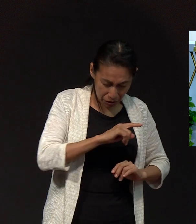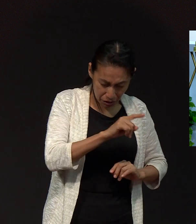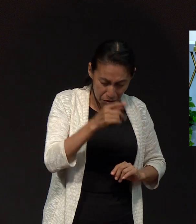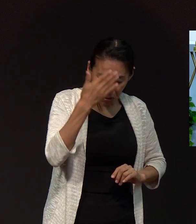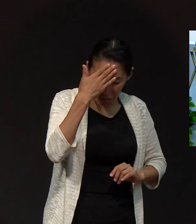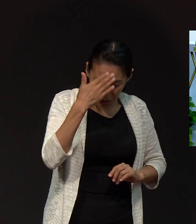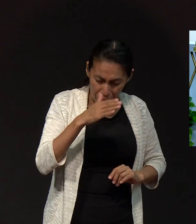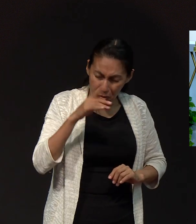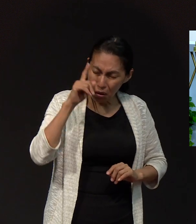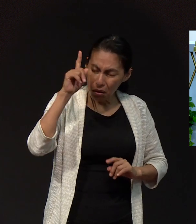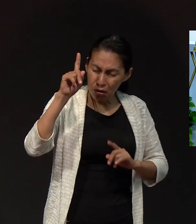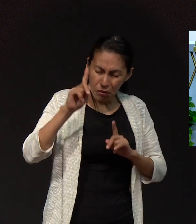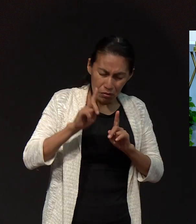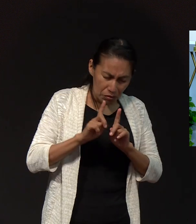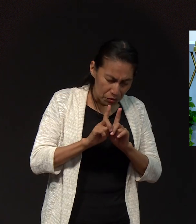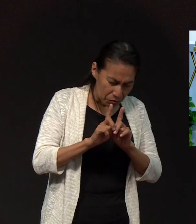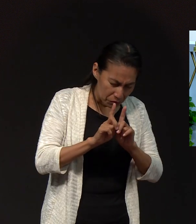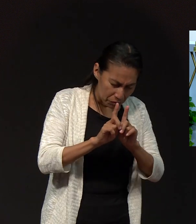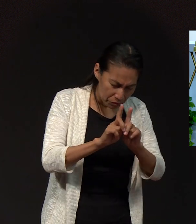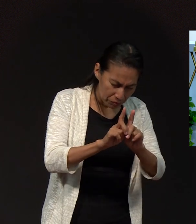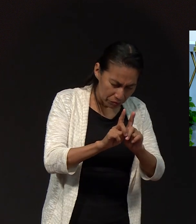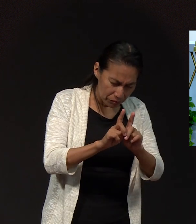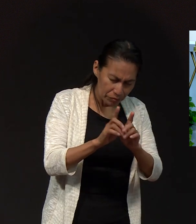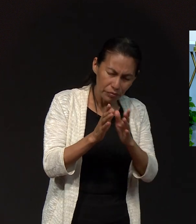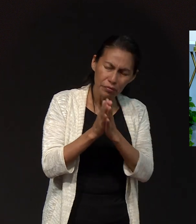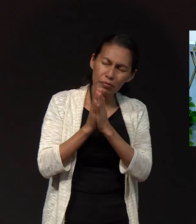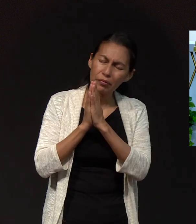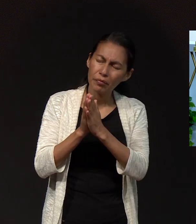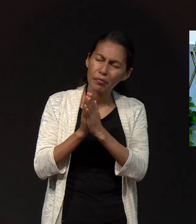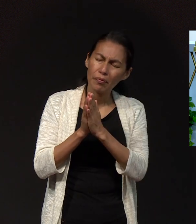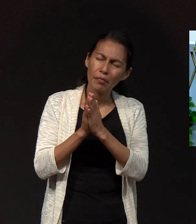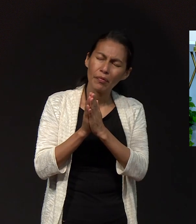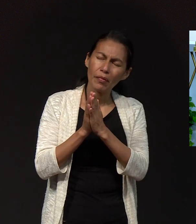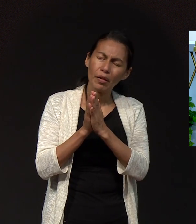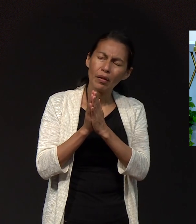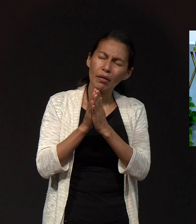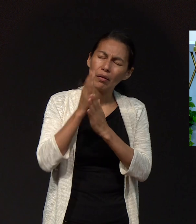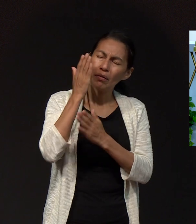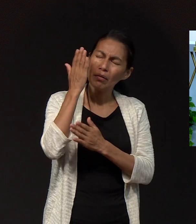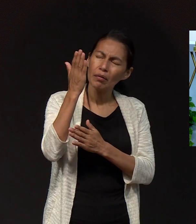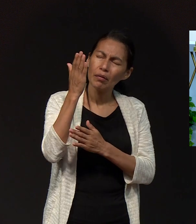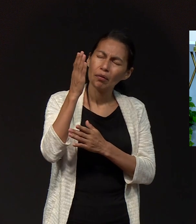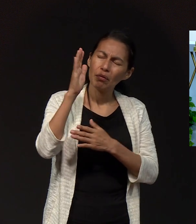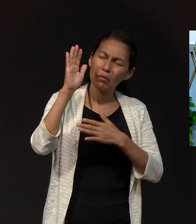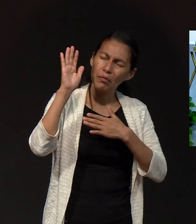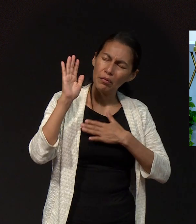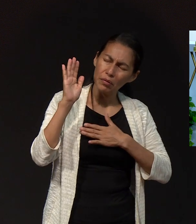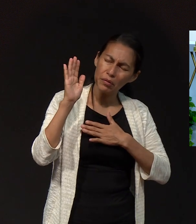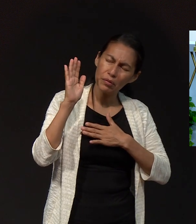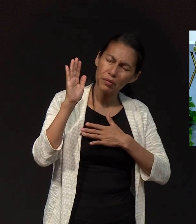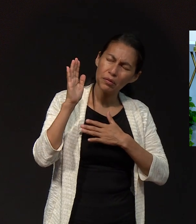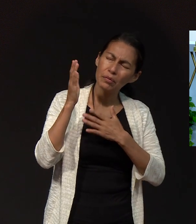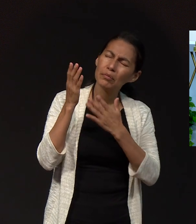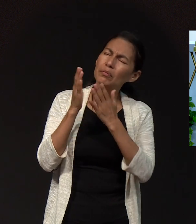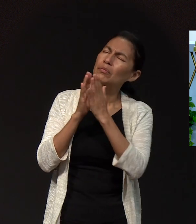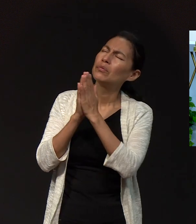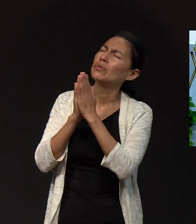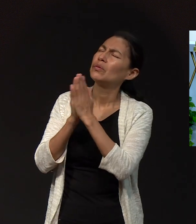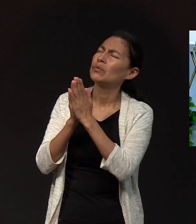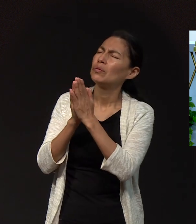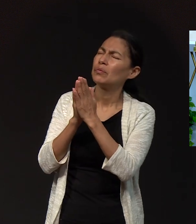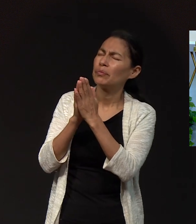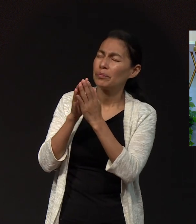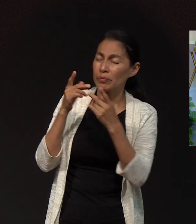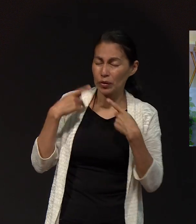con ellos El día de hoy Señor Reclamamos Las bendiciones Y las promesas Que has hecho En la Biblia Para cada una De las personas Que está